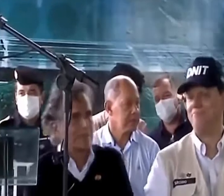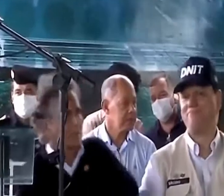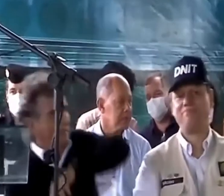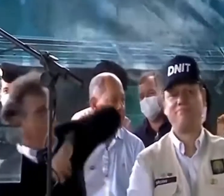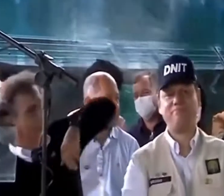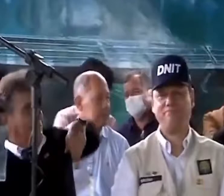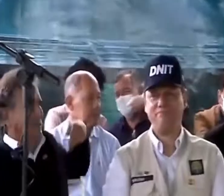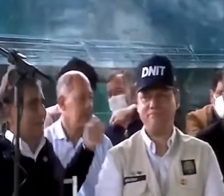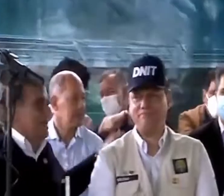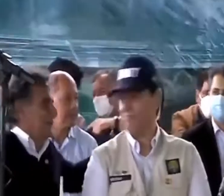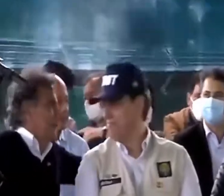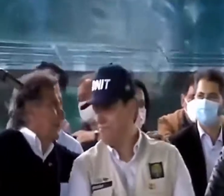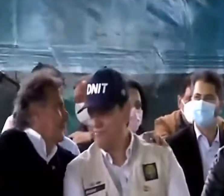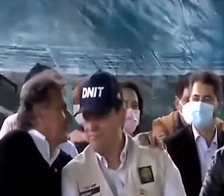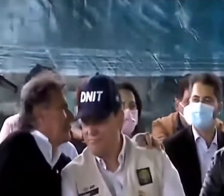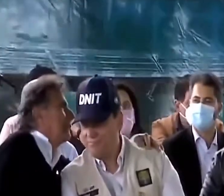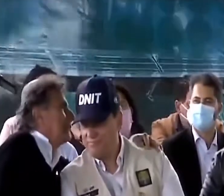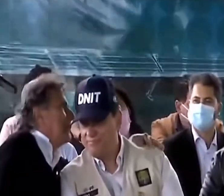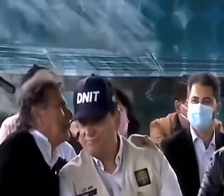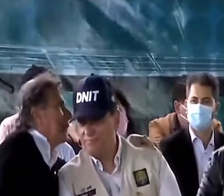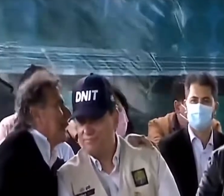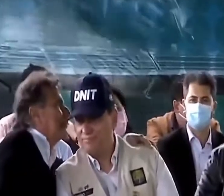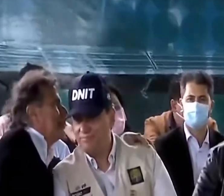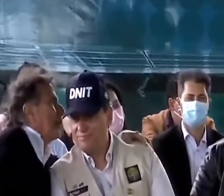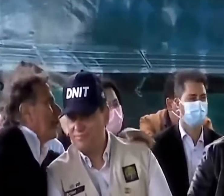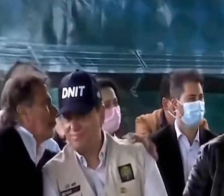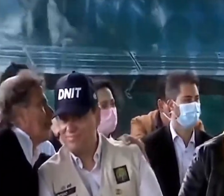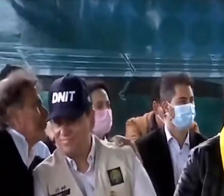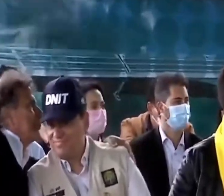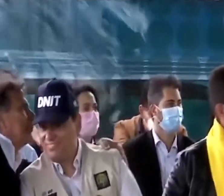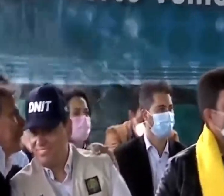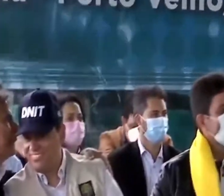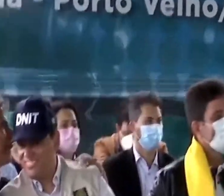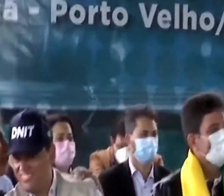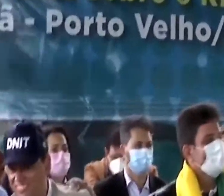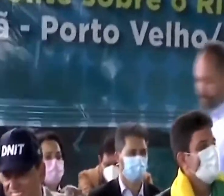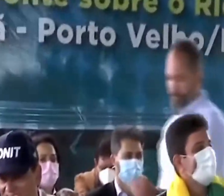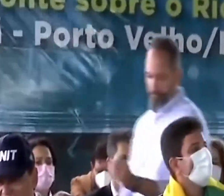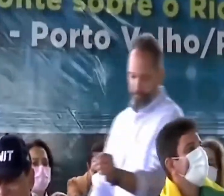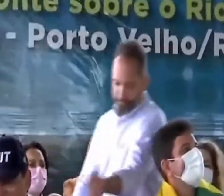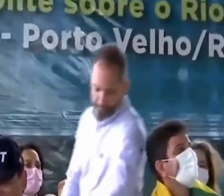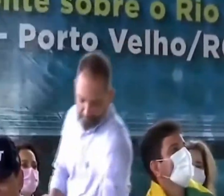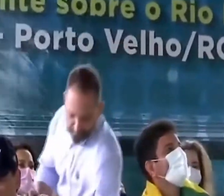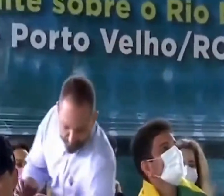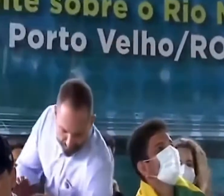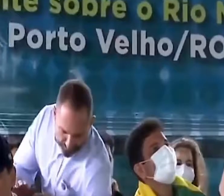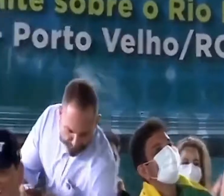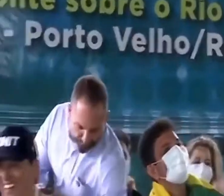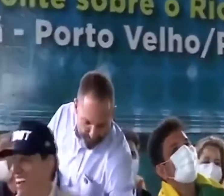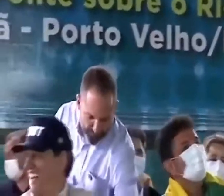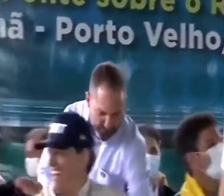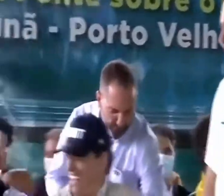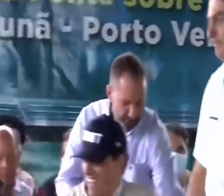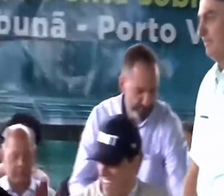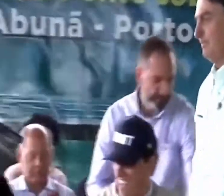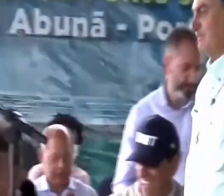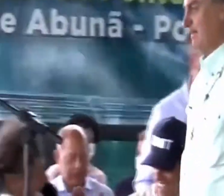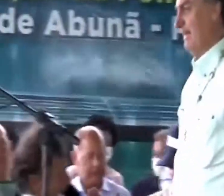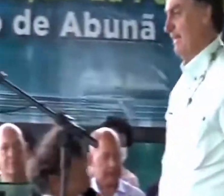Senhoras e senhores, com a palavra, o presidente da República, Jair Bolsonaro.